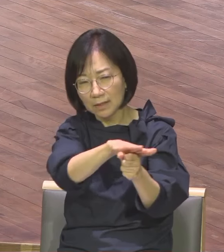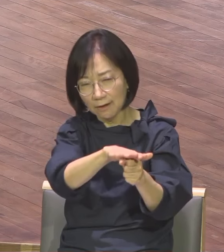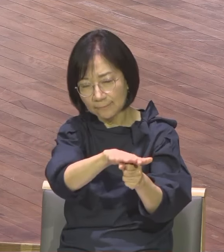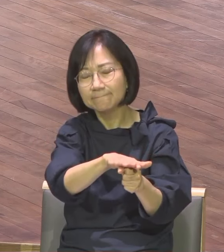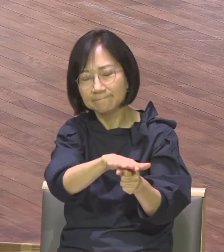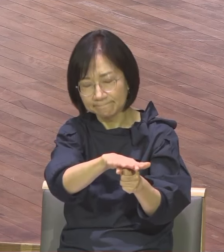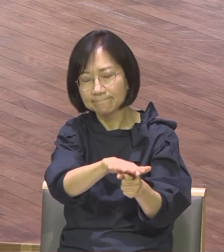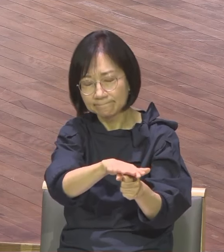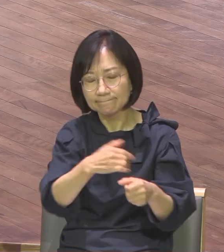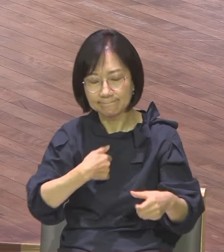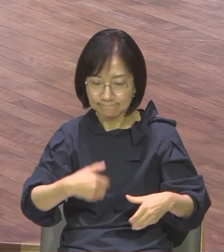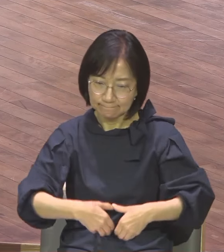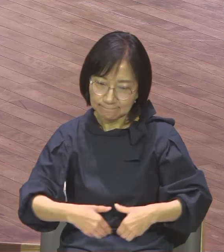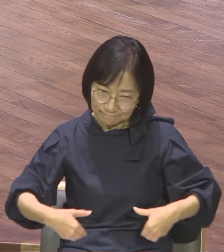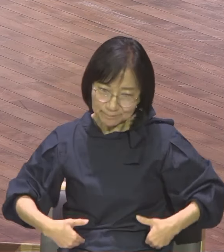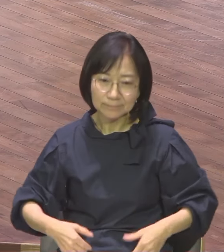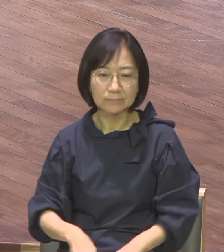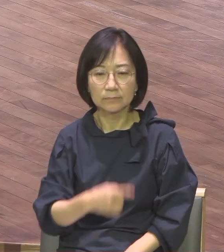그걸로 상대방을 바라봐야 돼요.